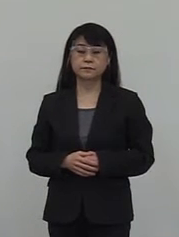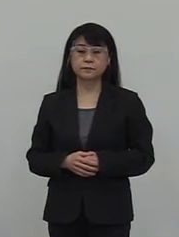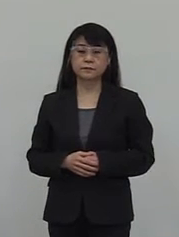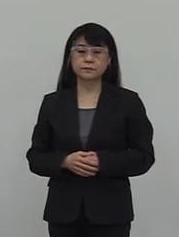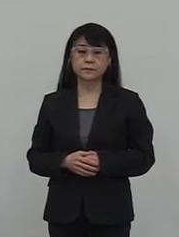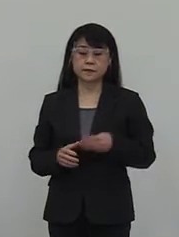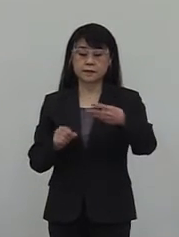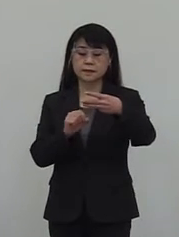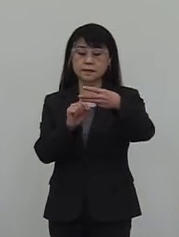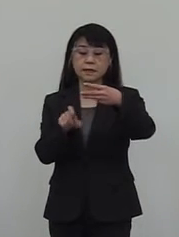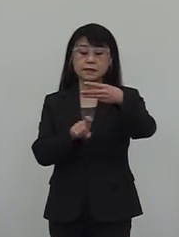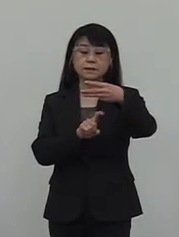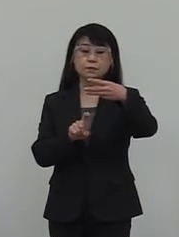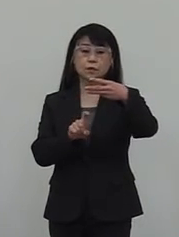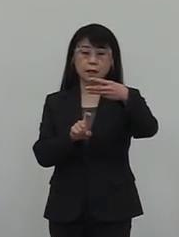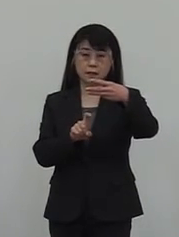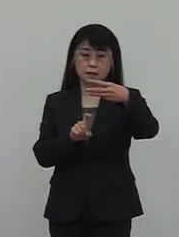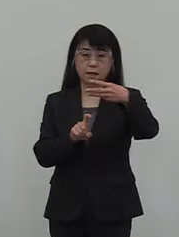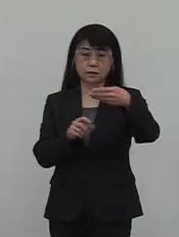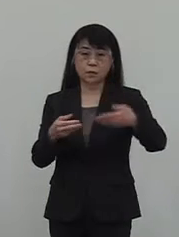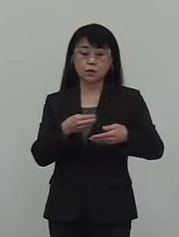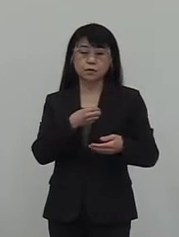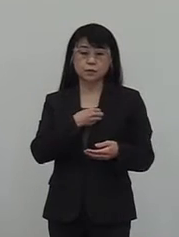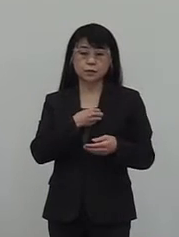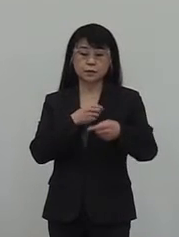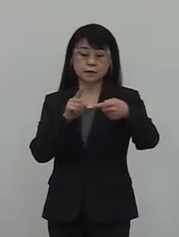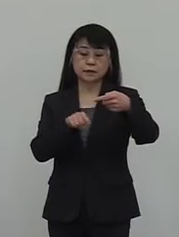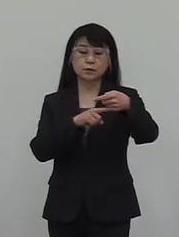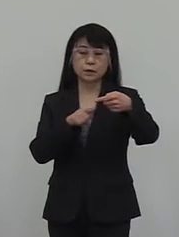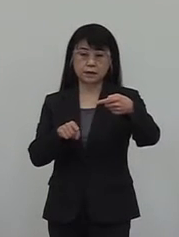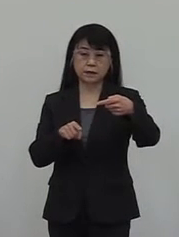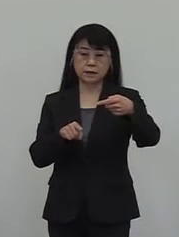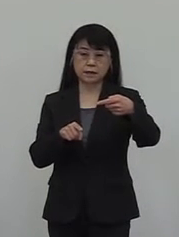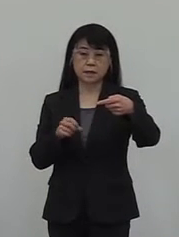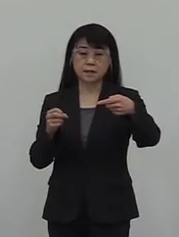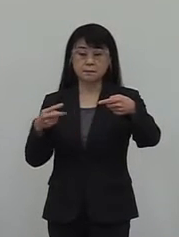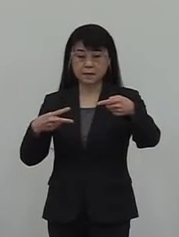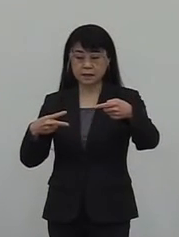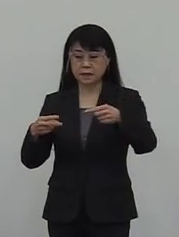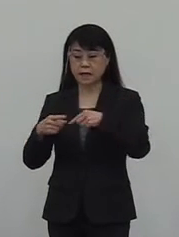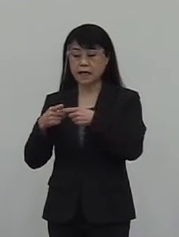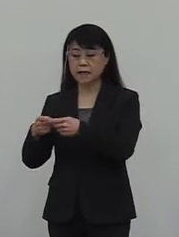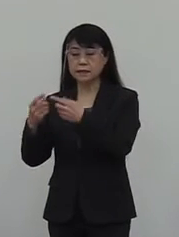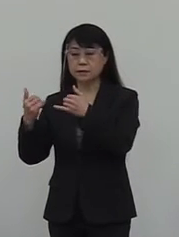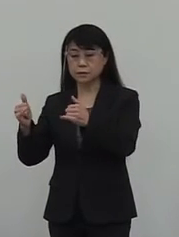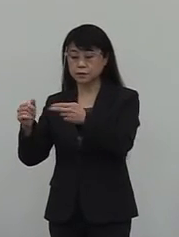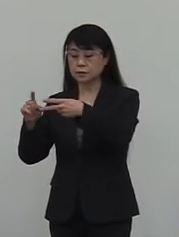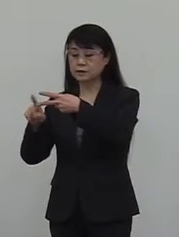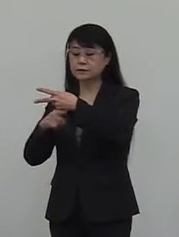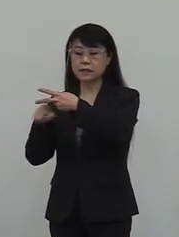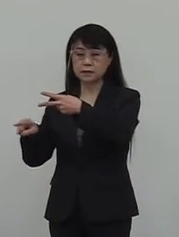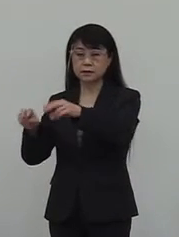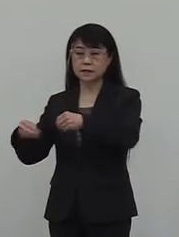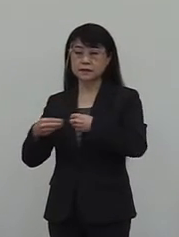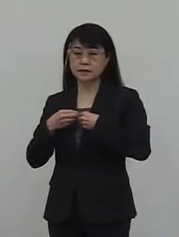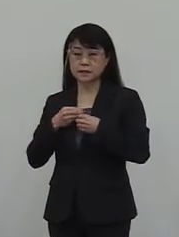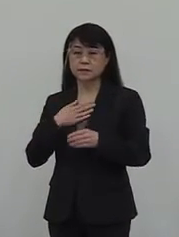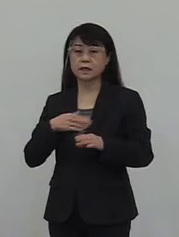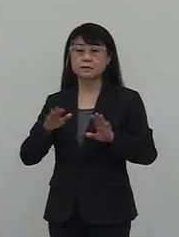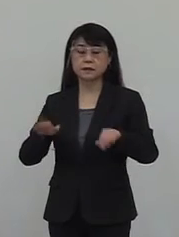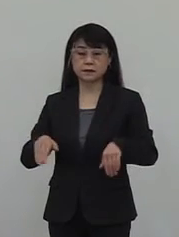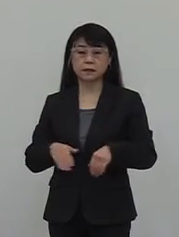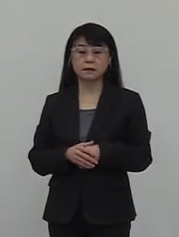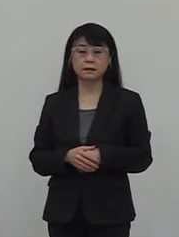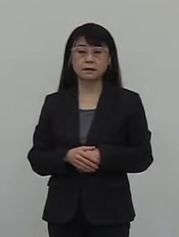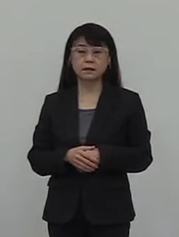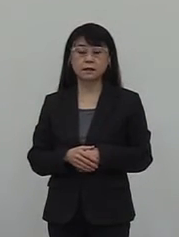そして3月10日、職員1名、それから入所者2名の陽性が判明いたしました。こちら